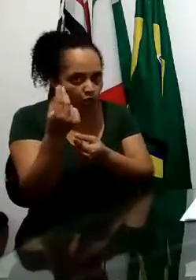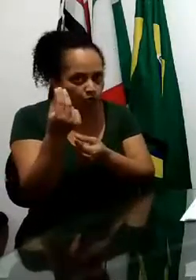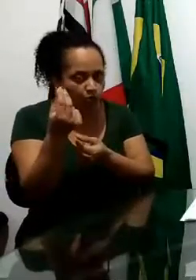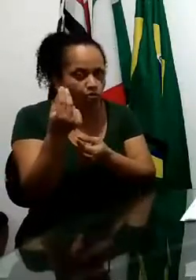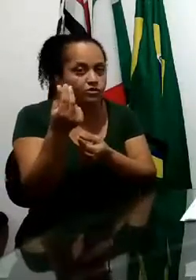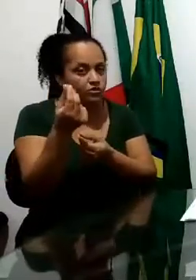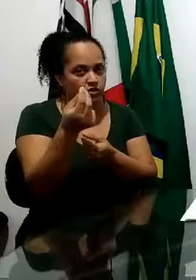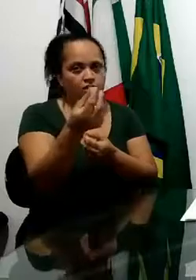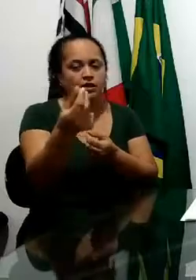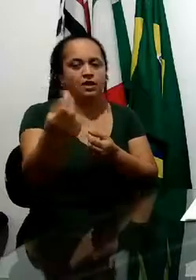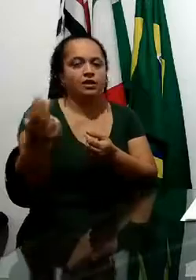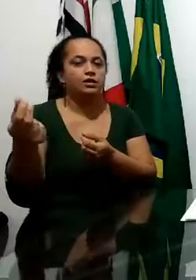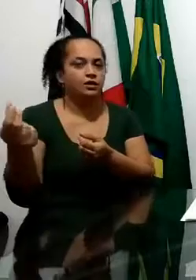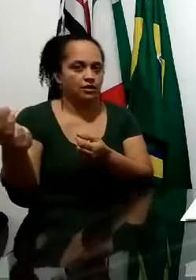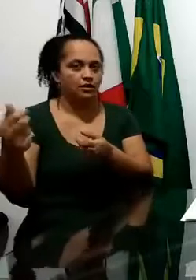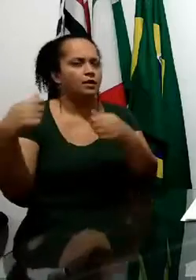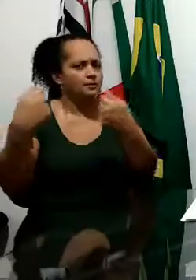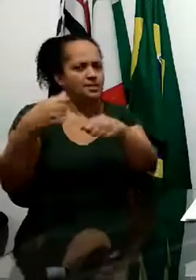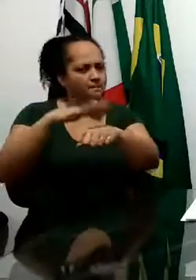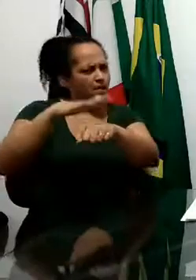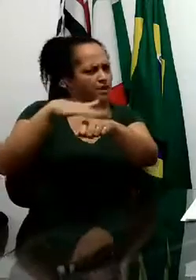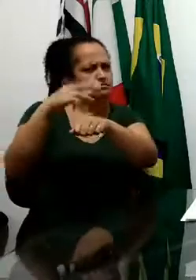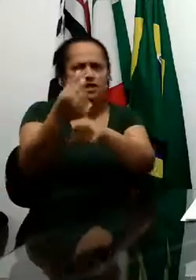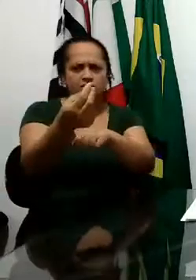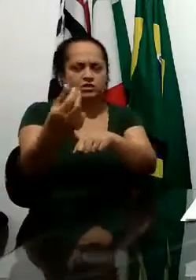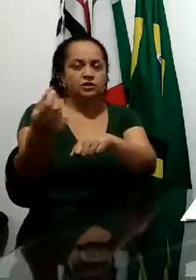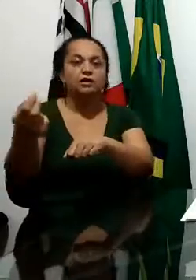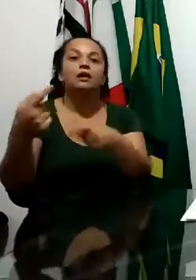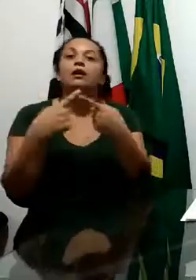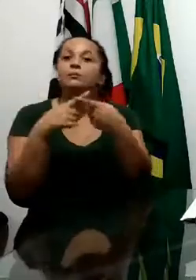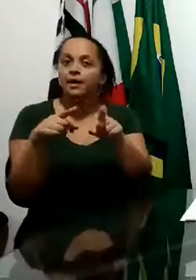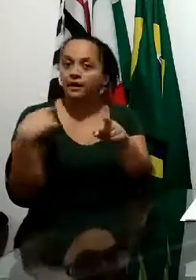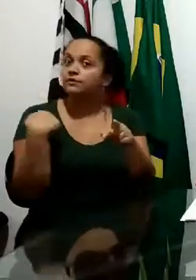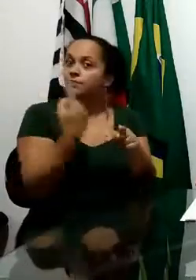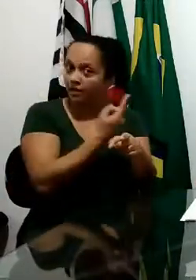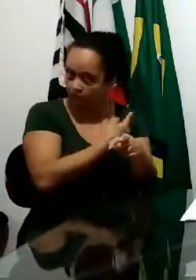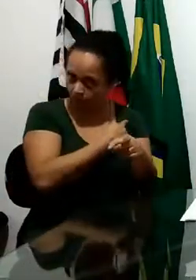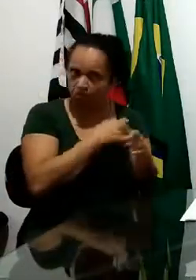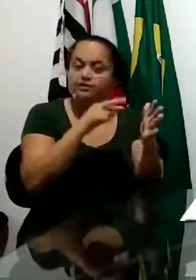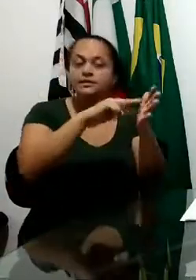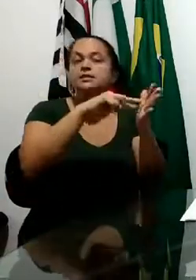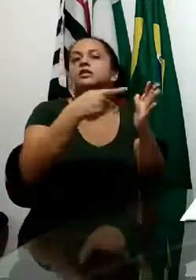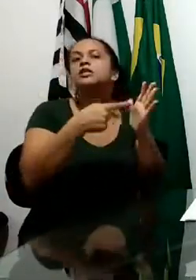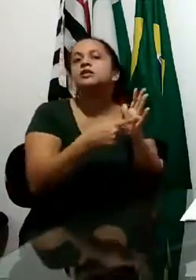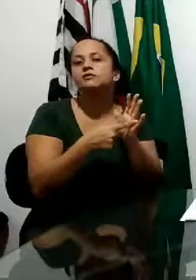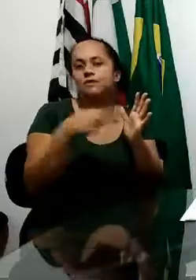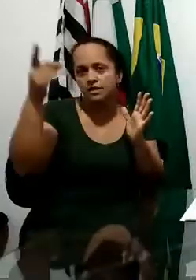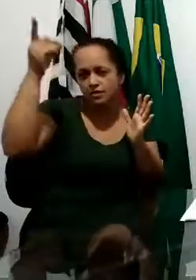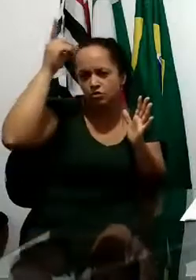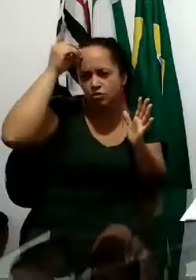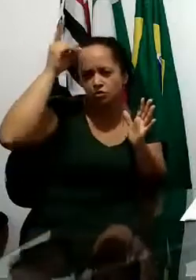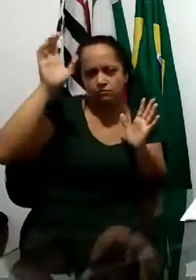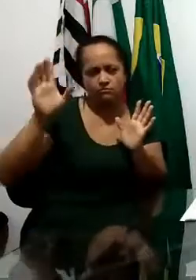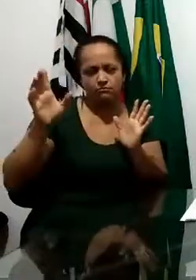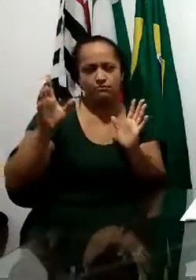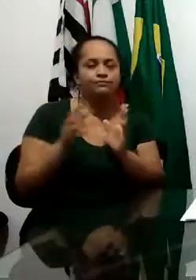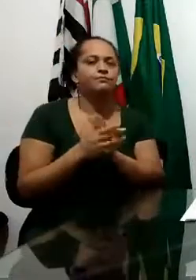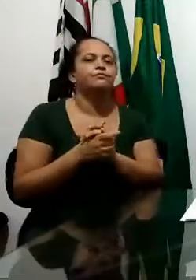conseguirem multiplicar esse dinheiro. Para nós aqui, esses talentos representam